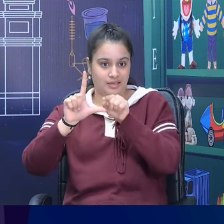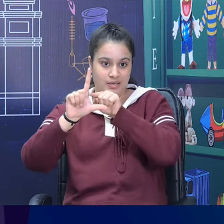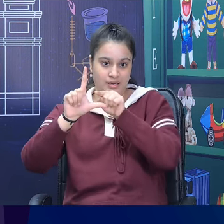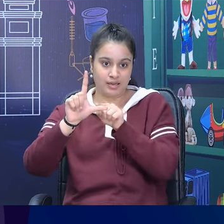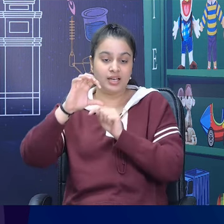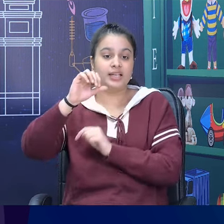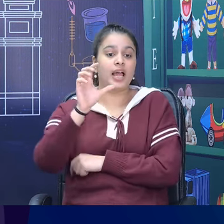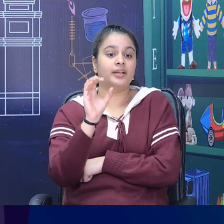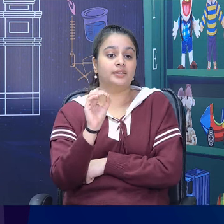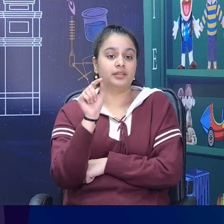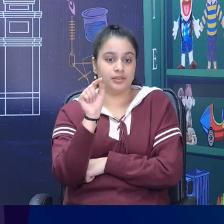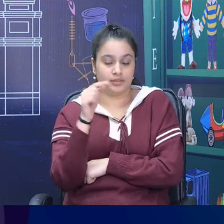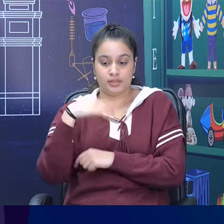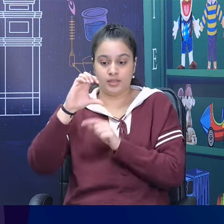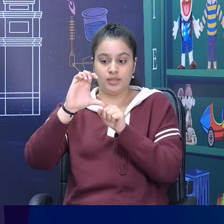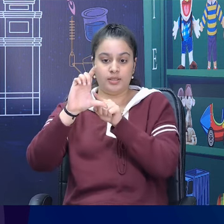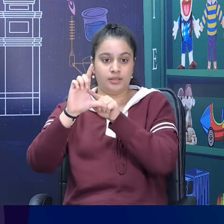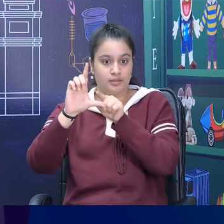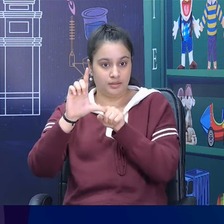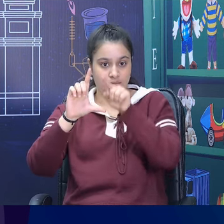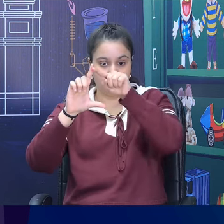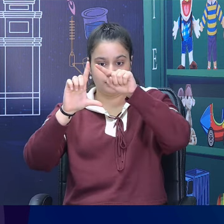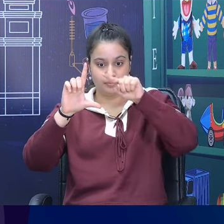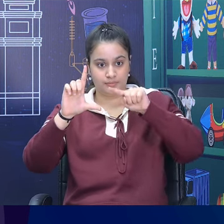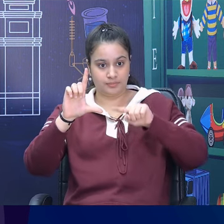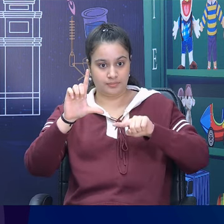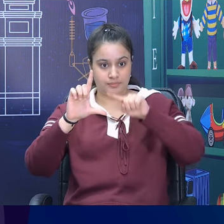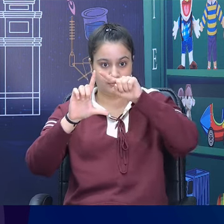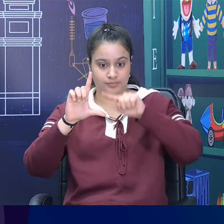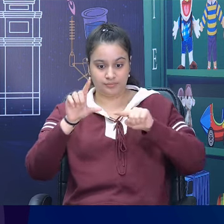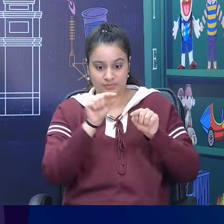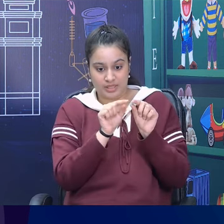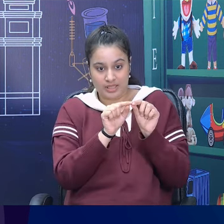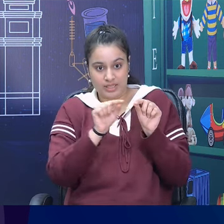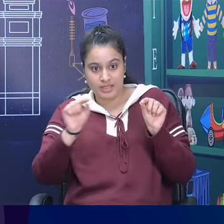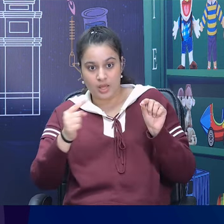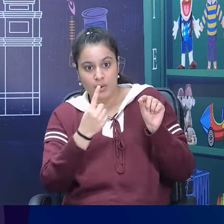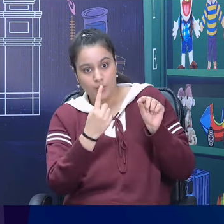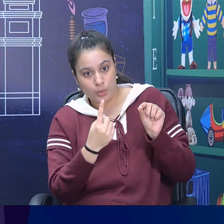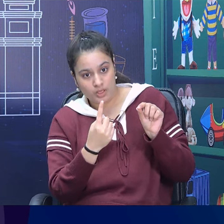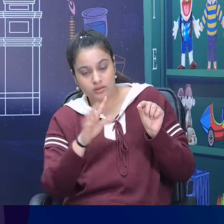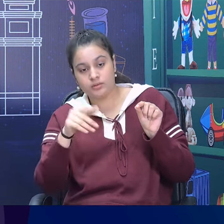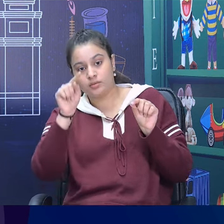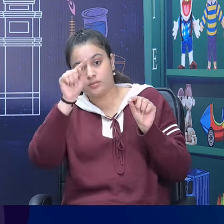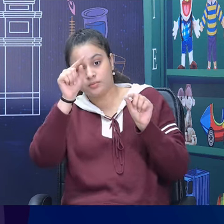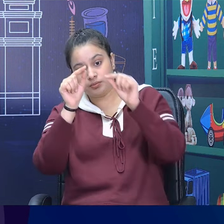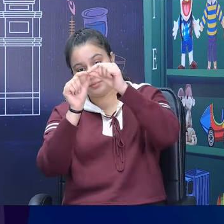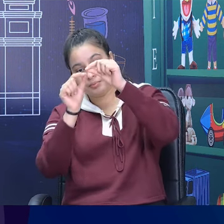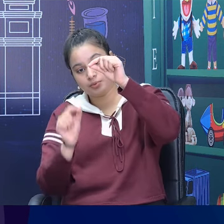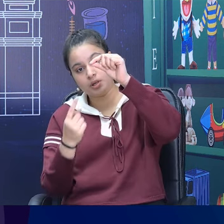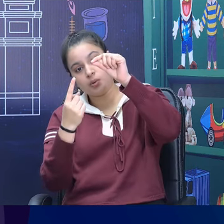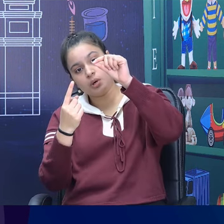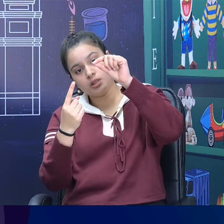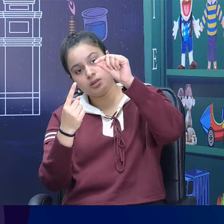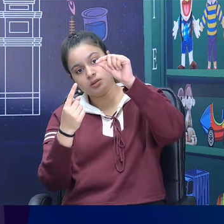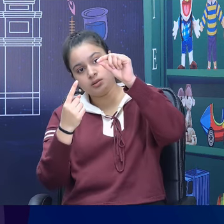है d बज √2 एंड इस बेस इ सडी इज वन यूनिट एंड सीब इज वन यूनिट इसकी हेल्प से जो हमारा